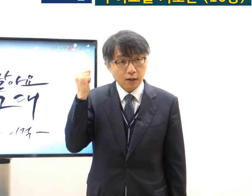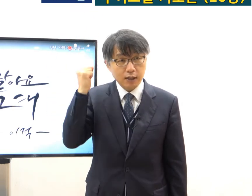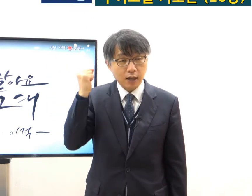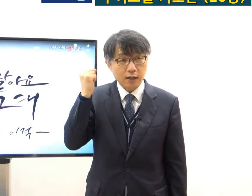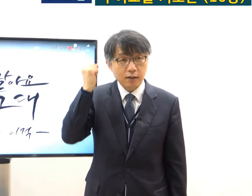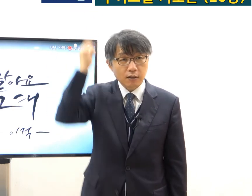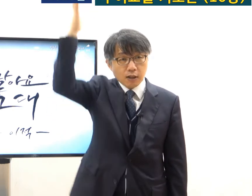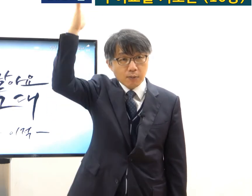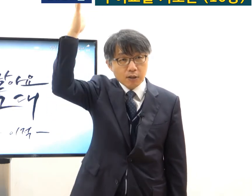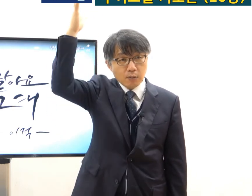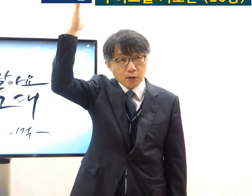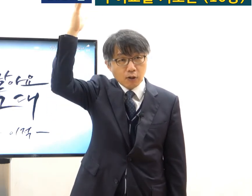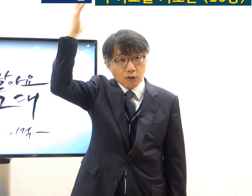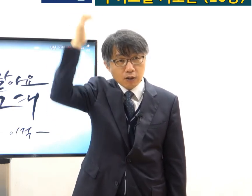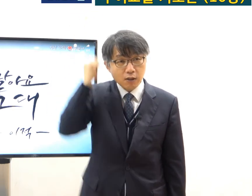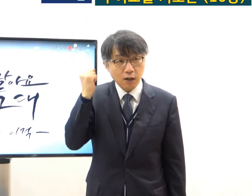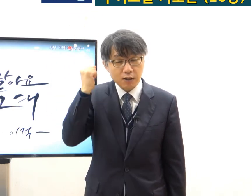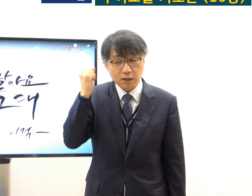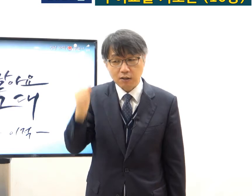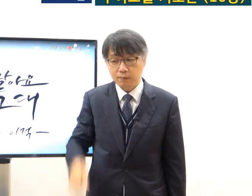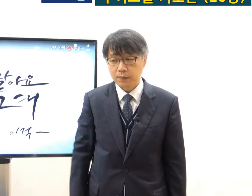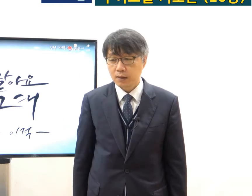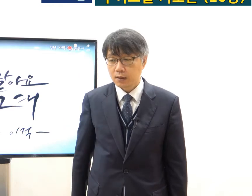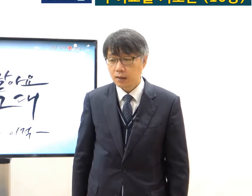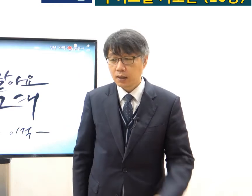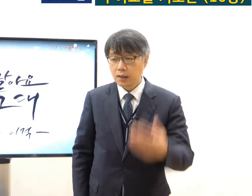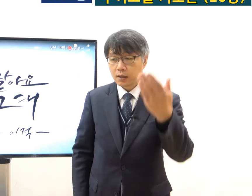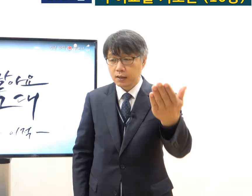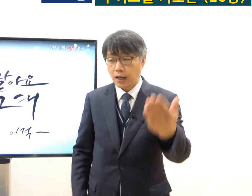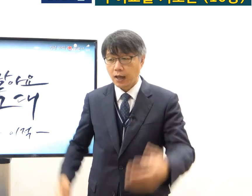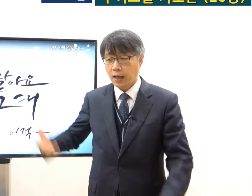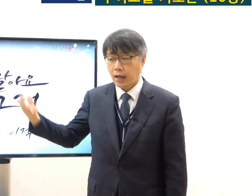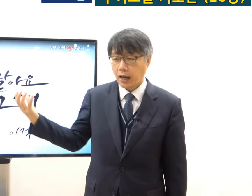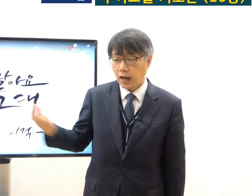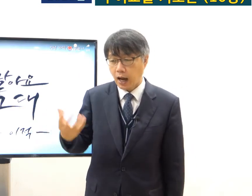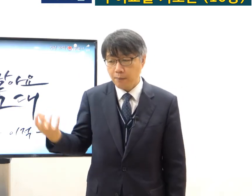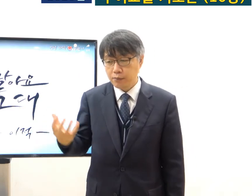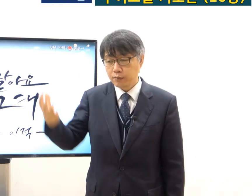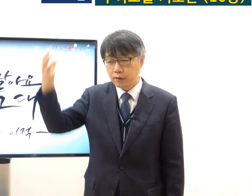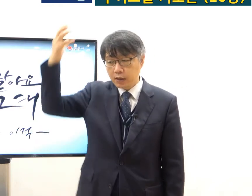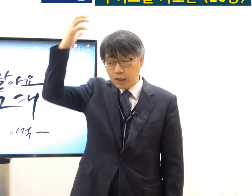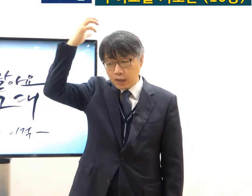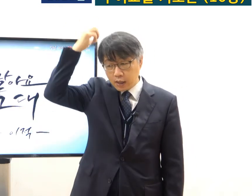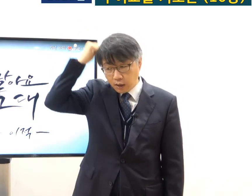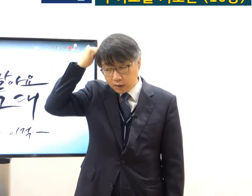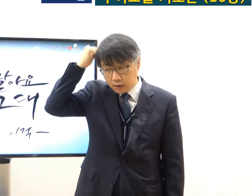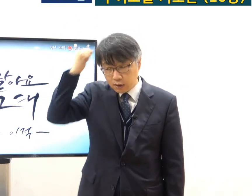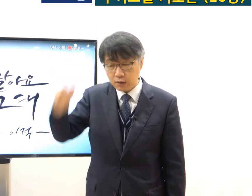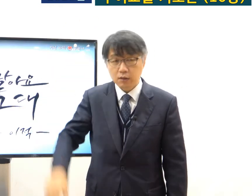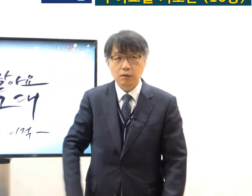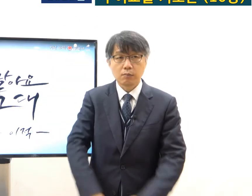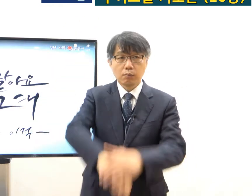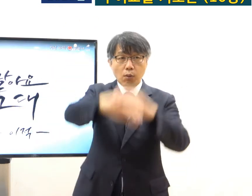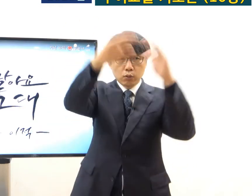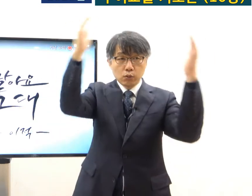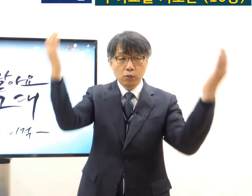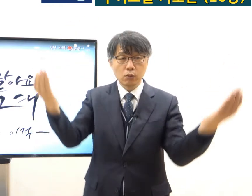기억하다 이렇게 하면 잊어버리고요. 기억하는 거예요. 그대 아픈 기억들 모두